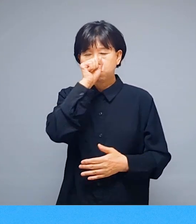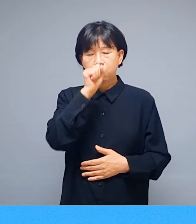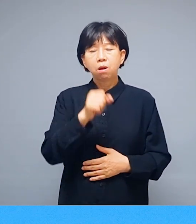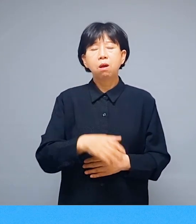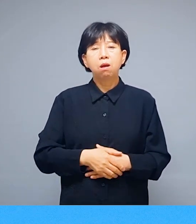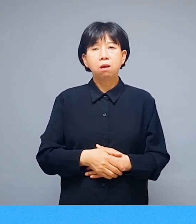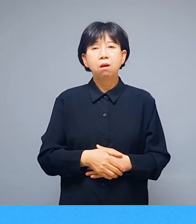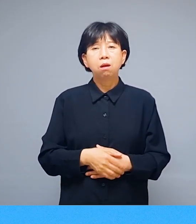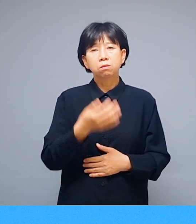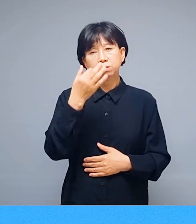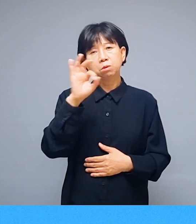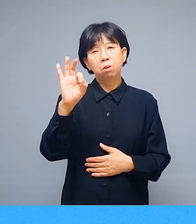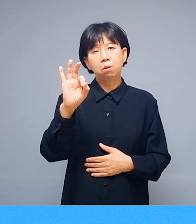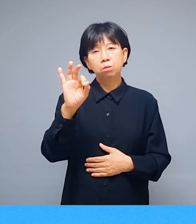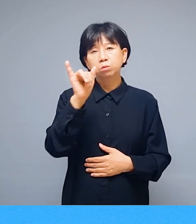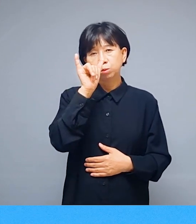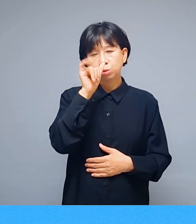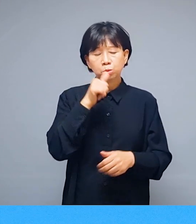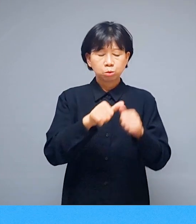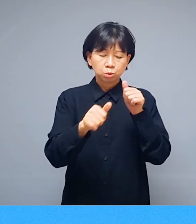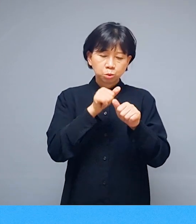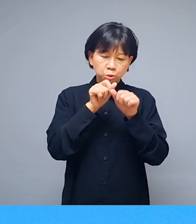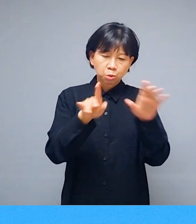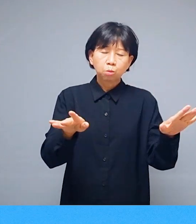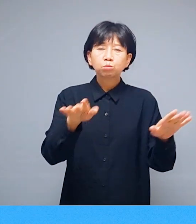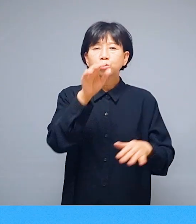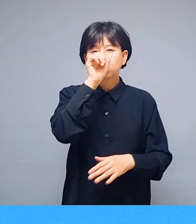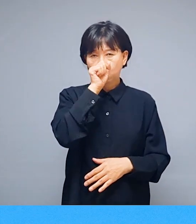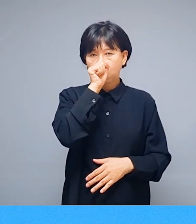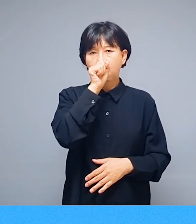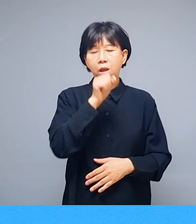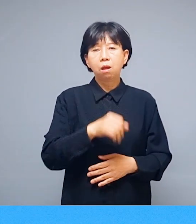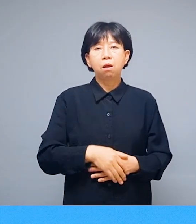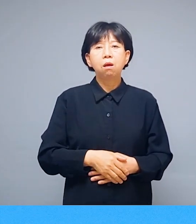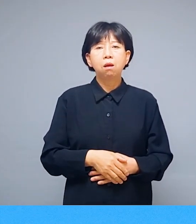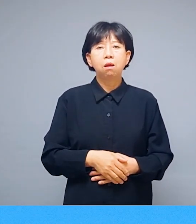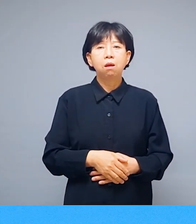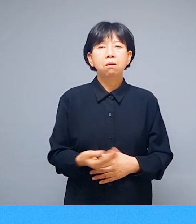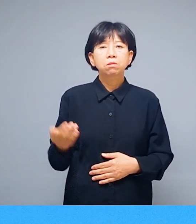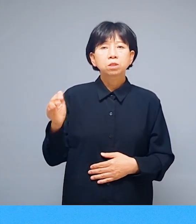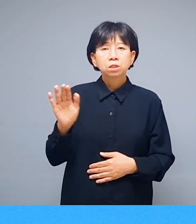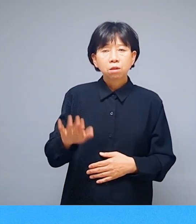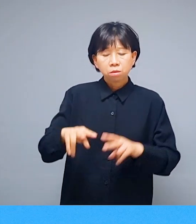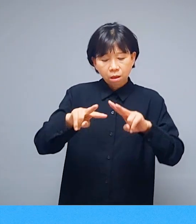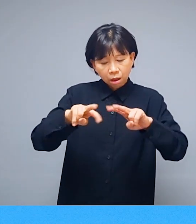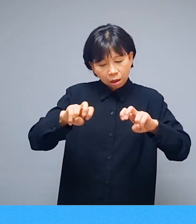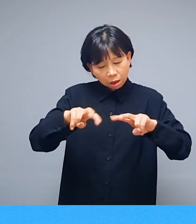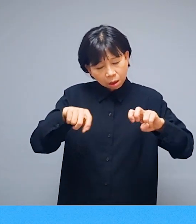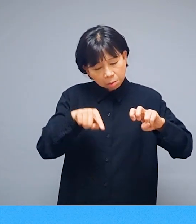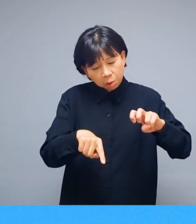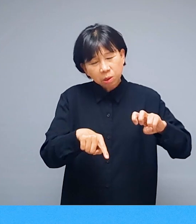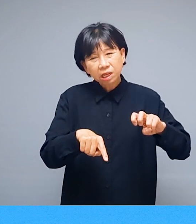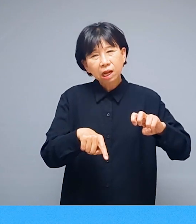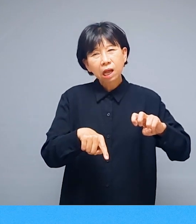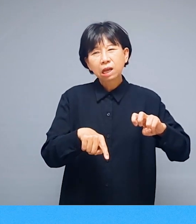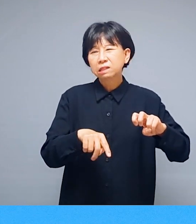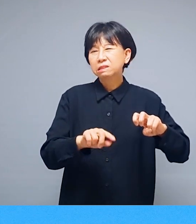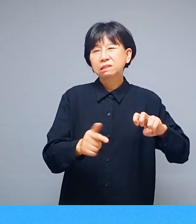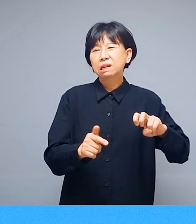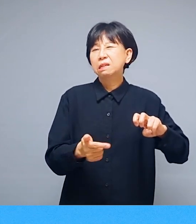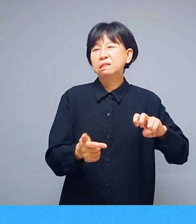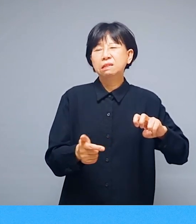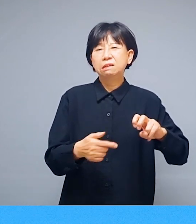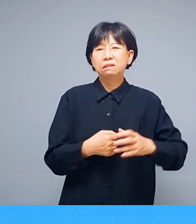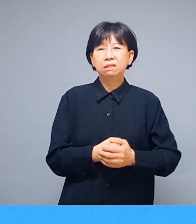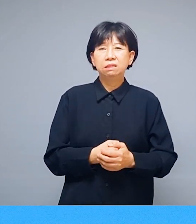좋아 보였던 것 같아요. 소문이 잘 났던 것처럼 여깁니다. 그런데 주님이 보시기엔 단호하게 말씀하시죠. 이